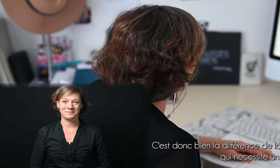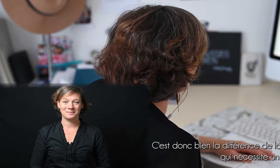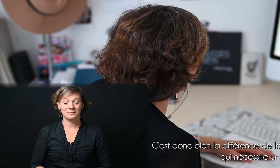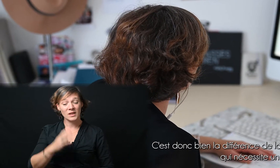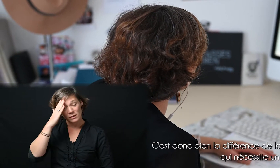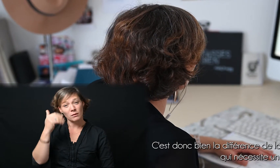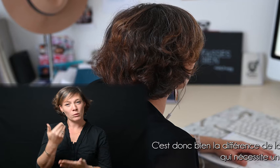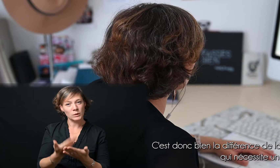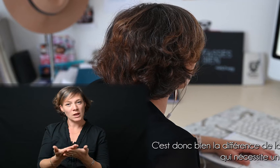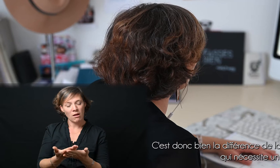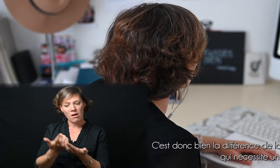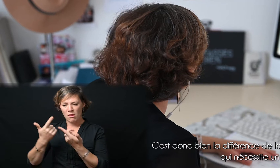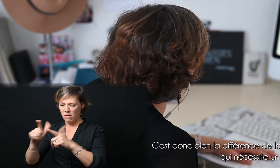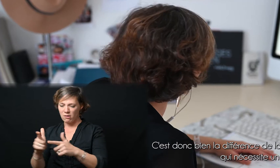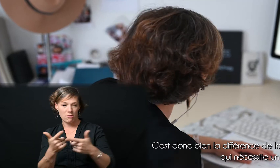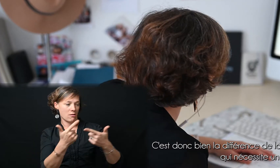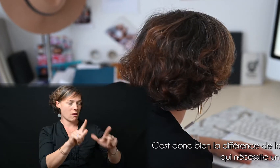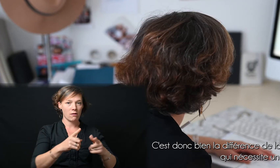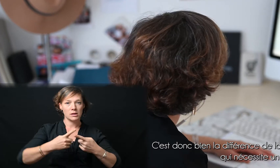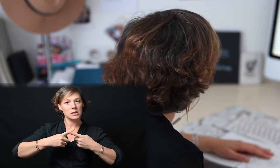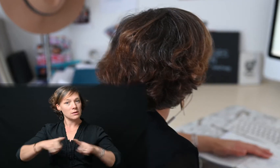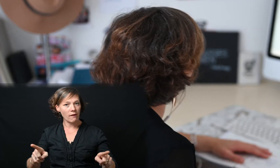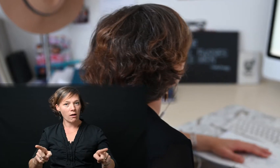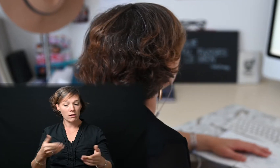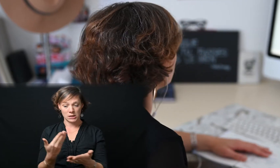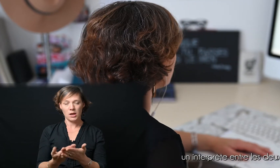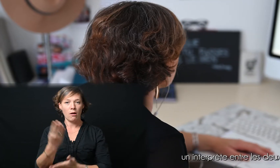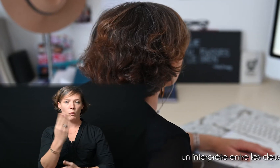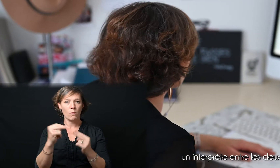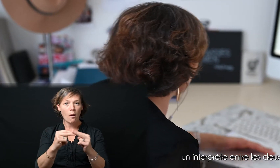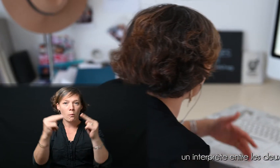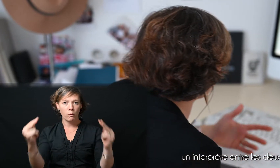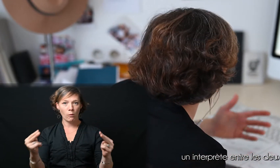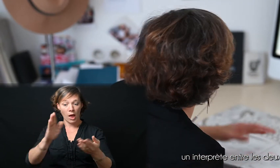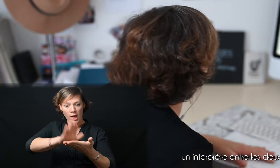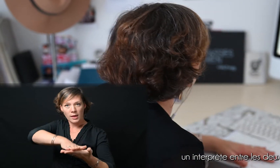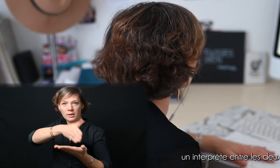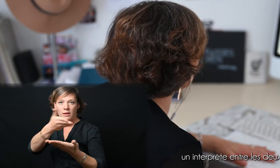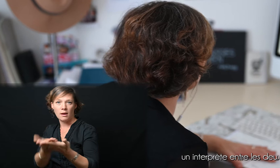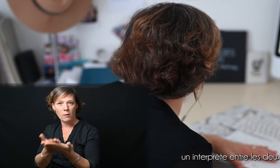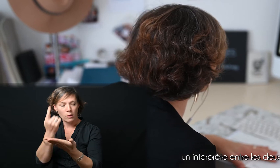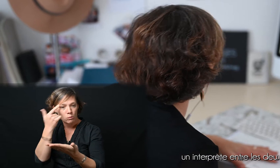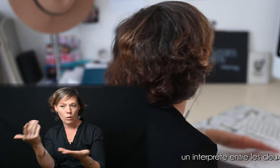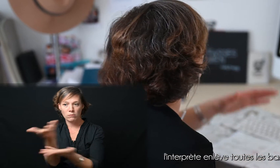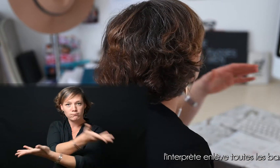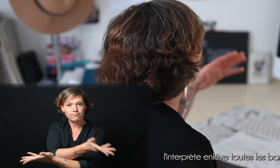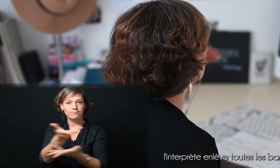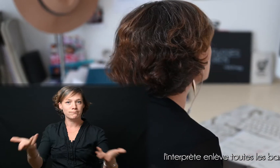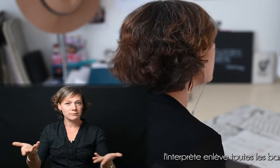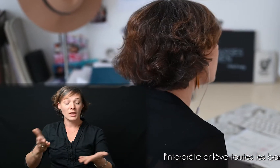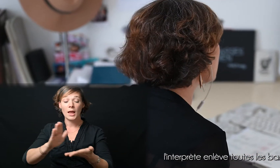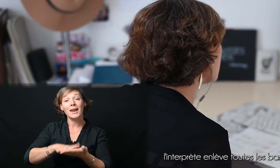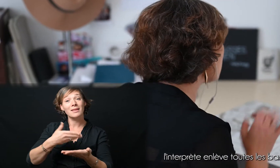C'est donc bien la différence de langue qui nécessite un pont, un interprète entre les deux rives.